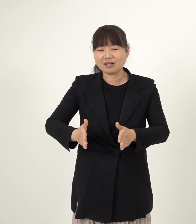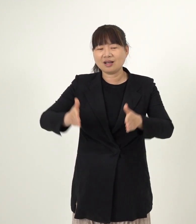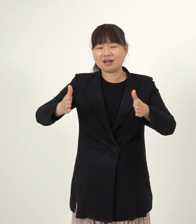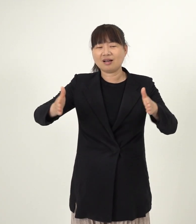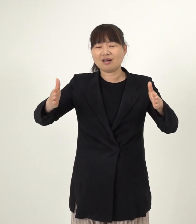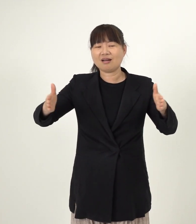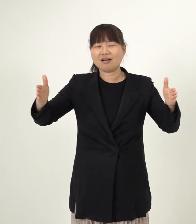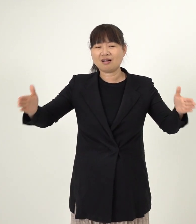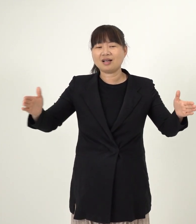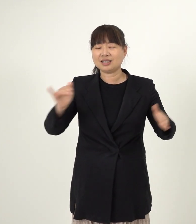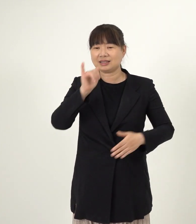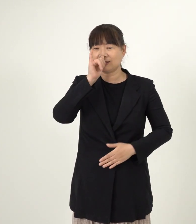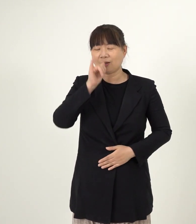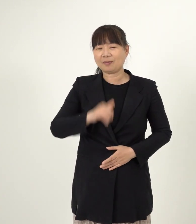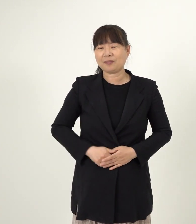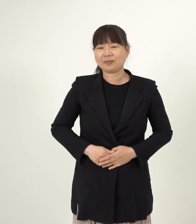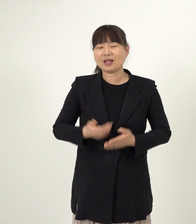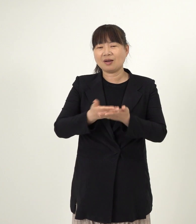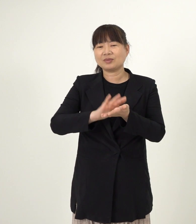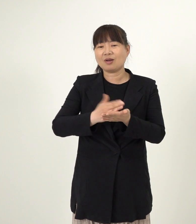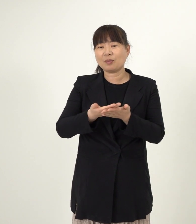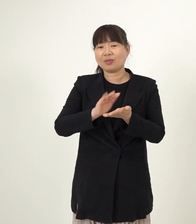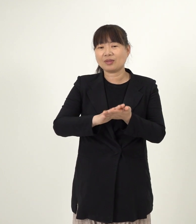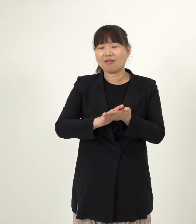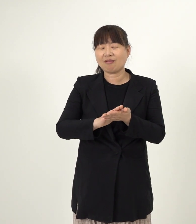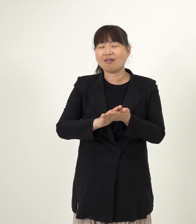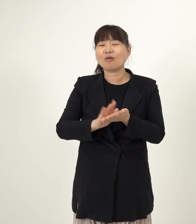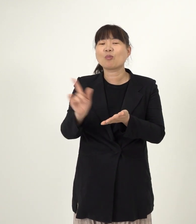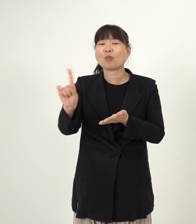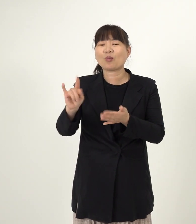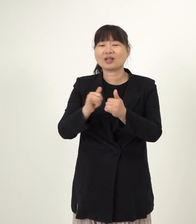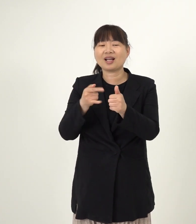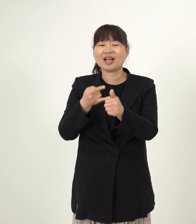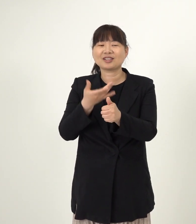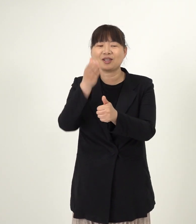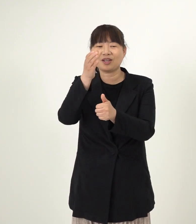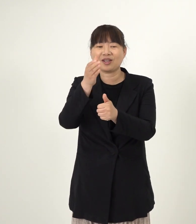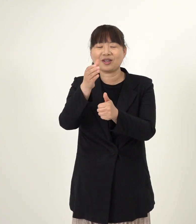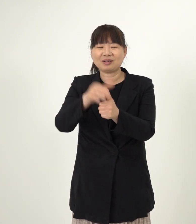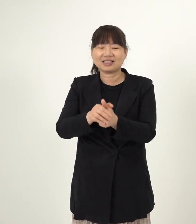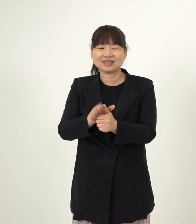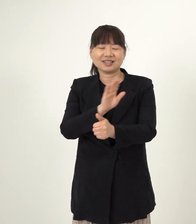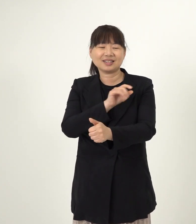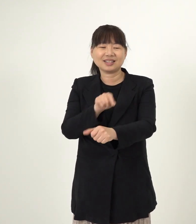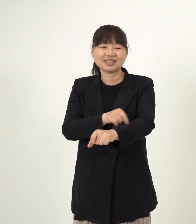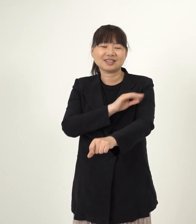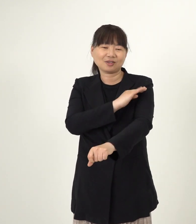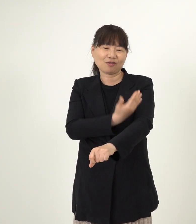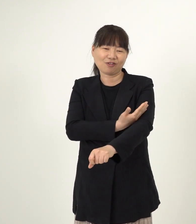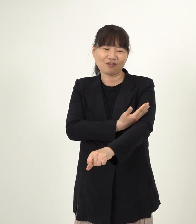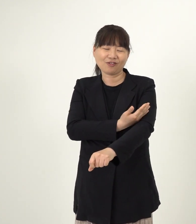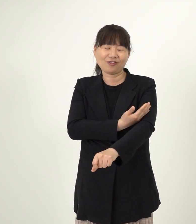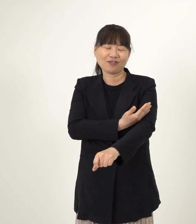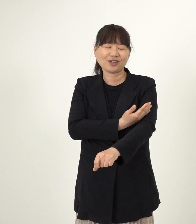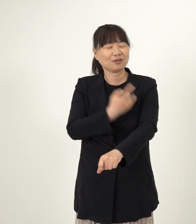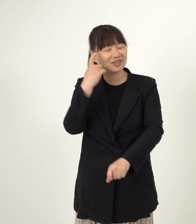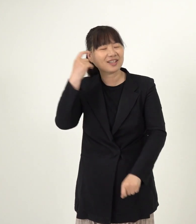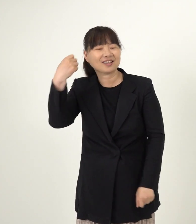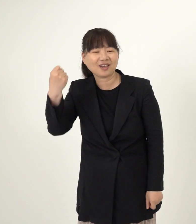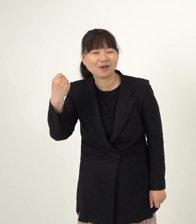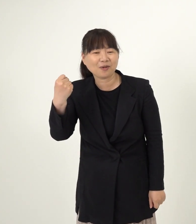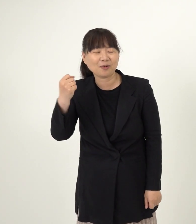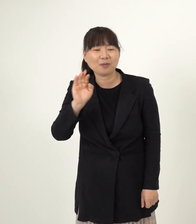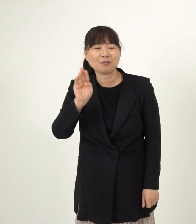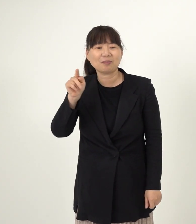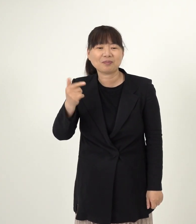거죠. 변덕은 인간의 특권이에요. 사실은. 너무 내가